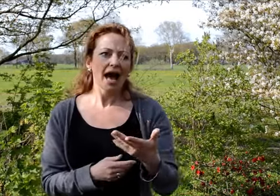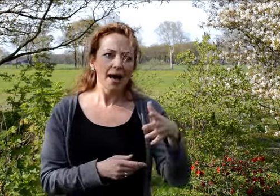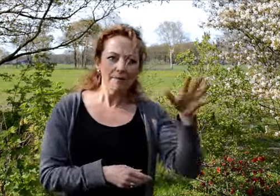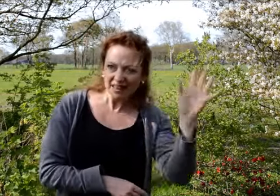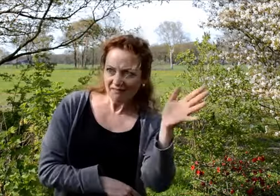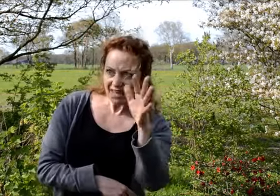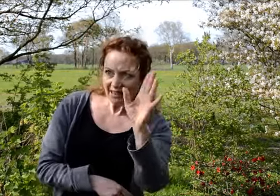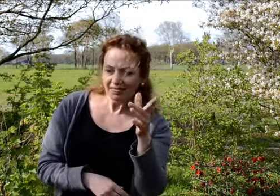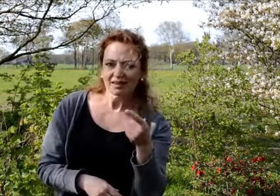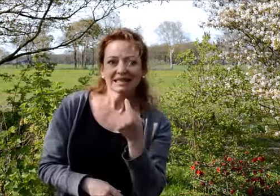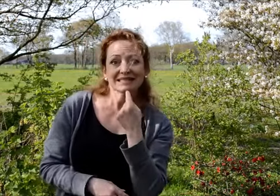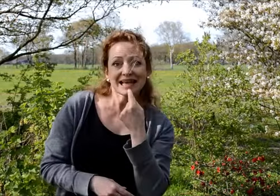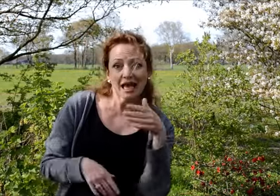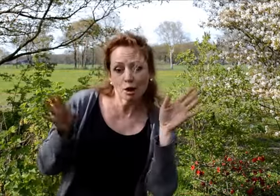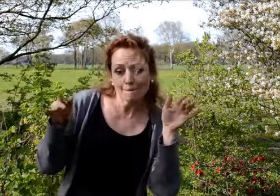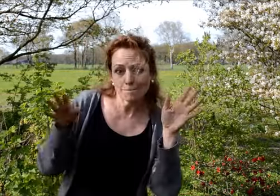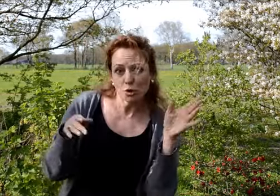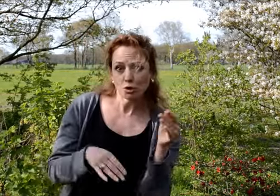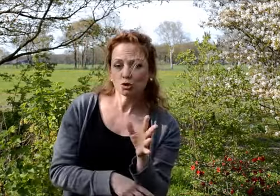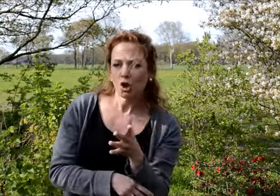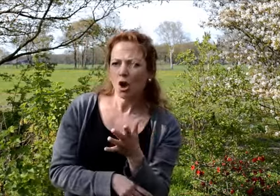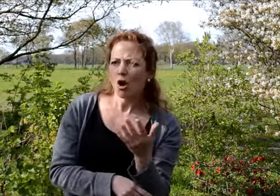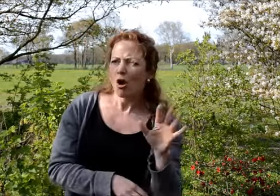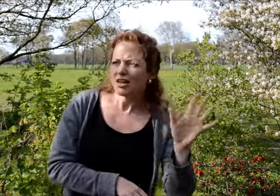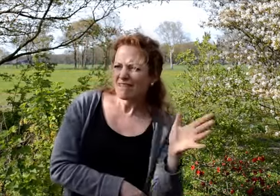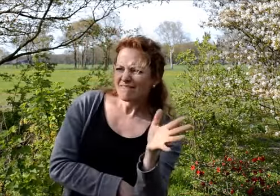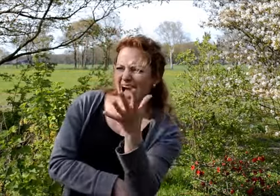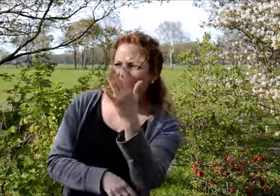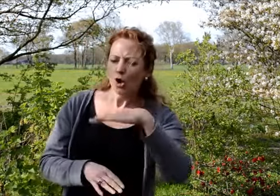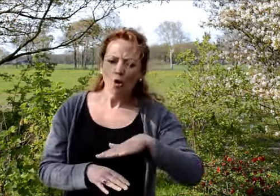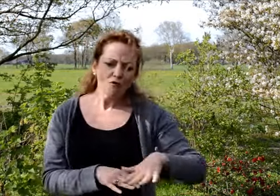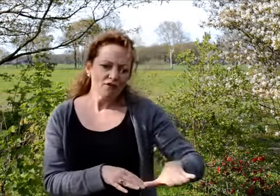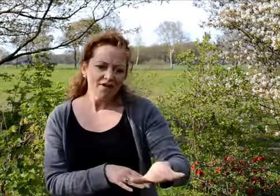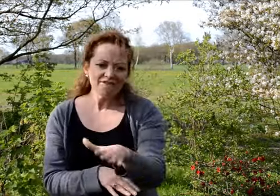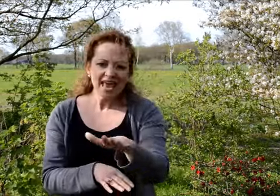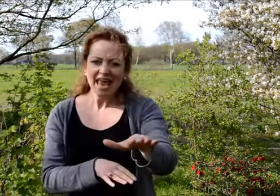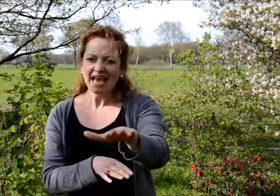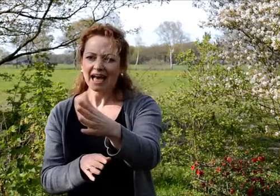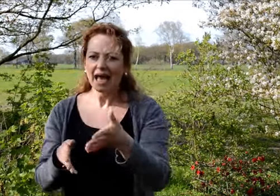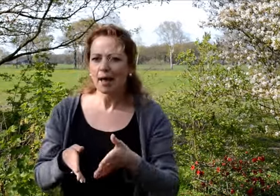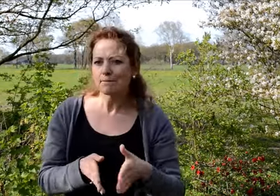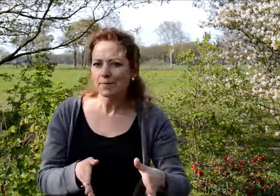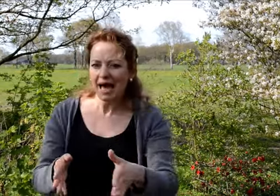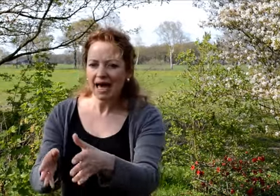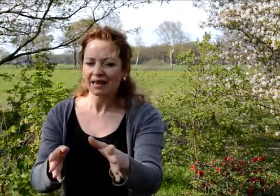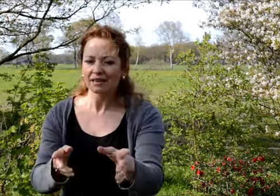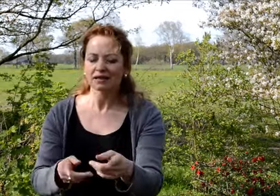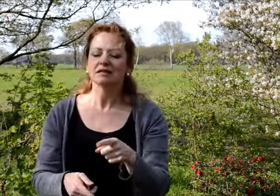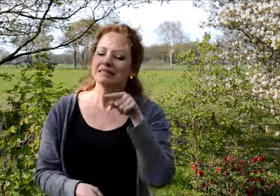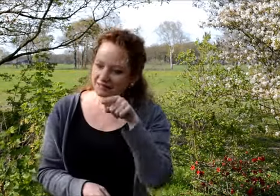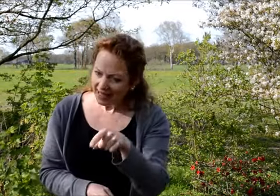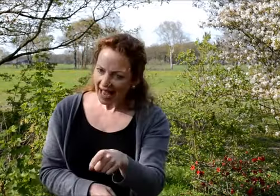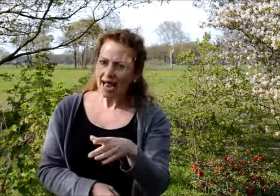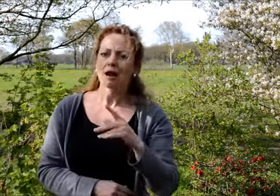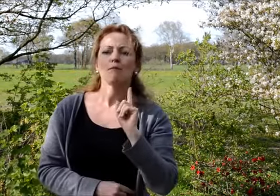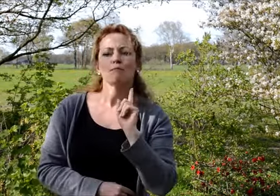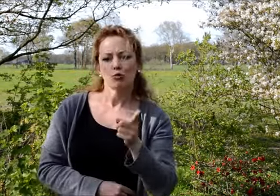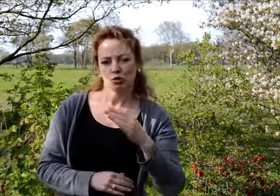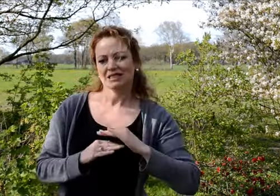Dan ga met de wind, zei de mus, want zij waait over wegen en paden die niet zijn gebaand. En daar moet het zijn, de